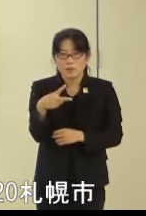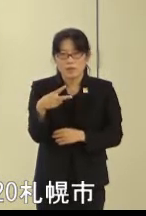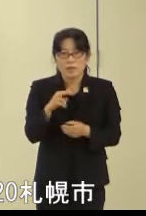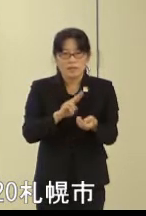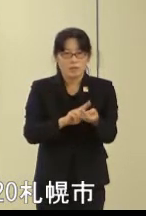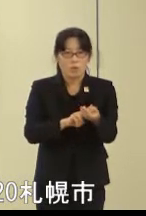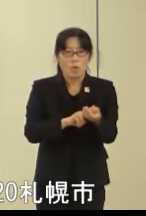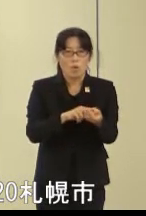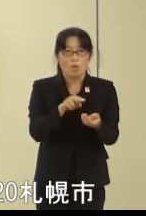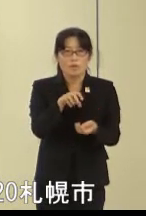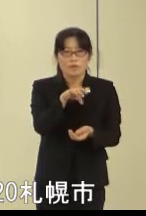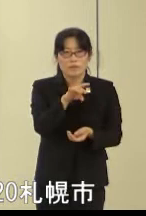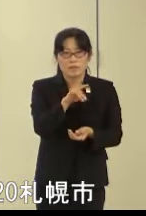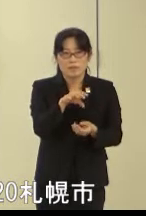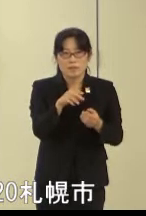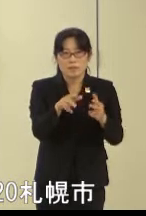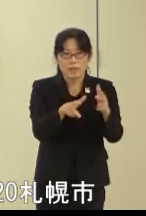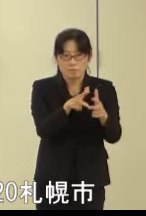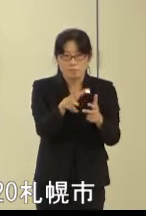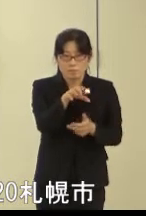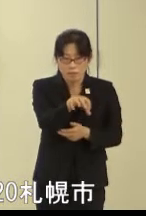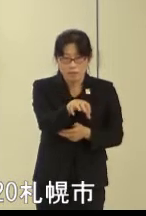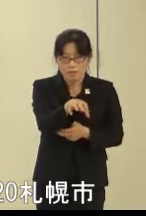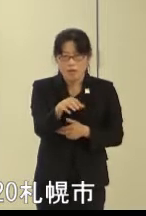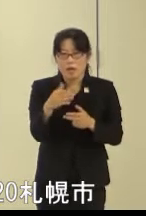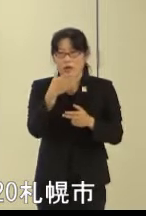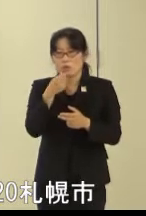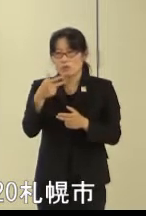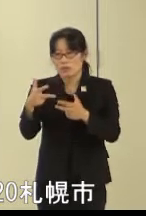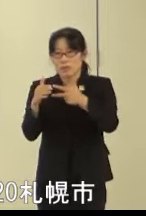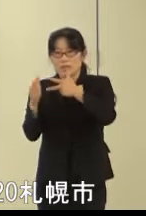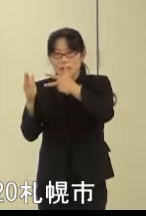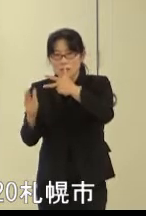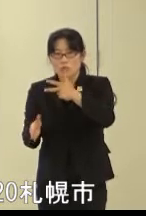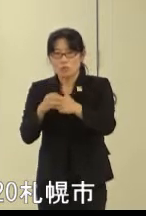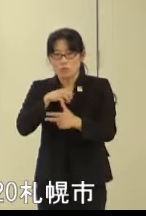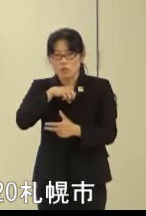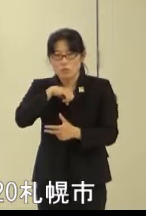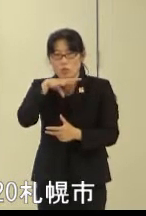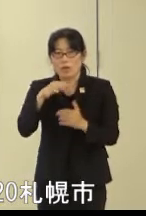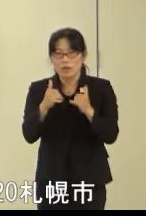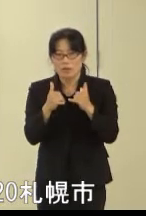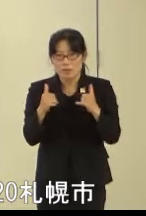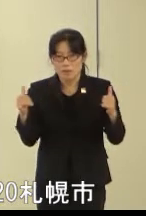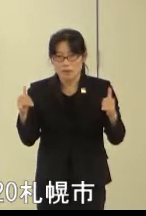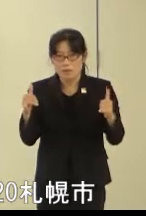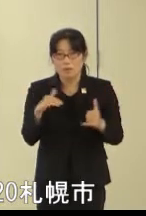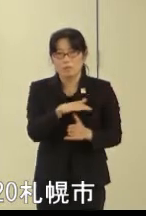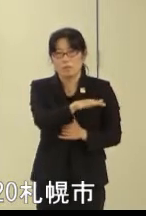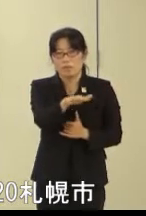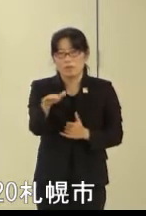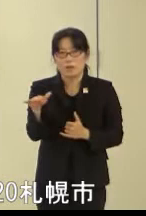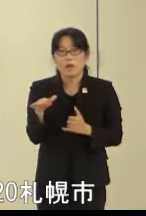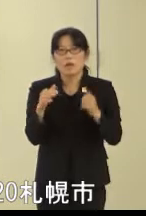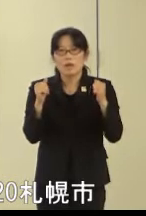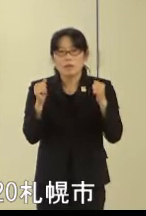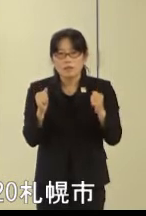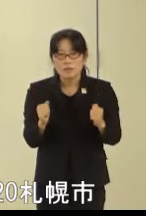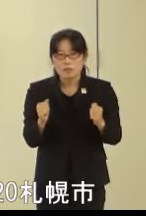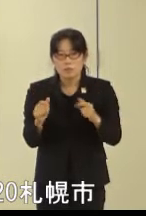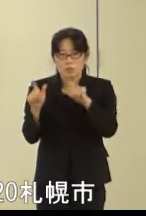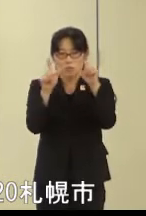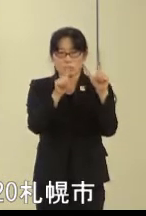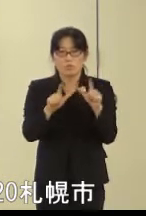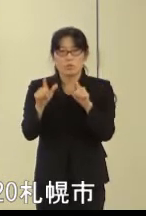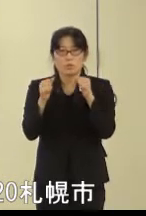医療機関ですとか福祉施設などですねまあ高齢者の方々がいらっしゃる場所にですね